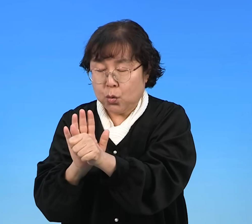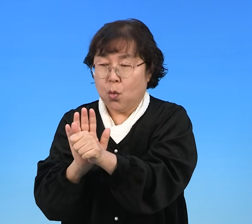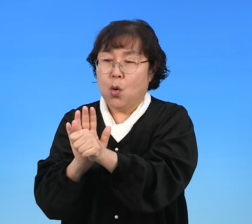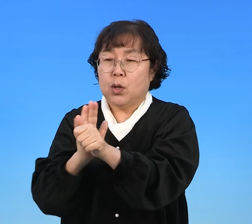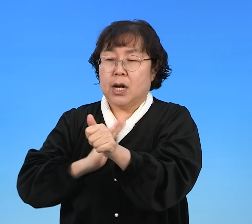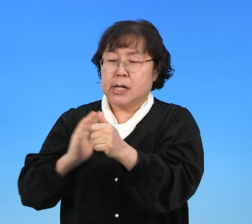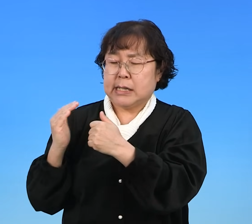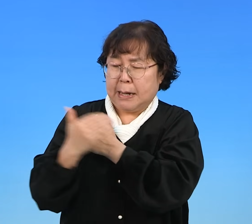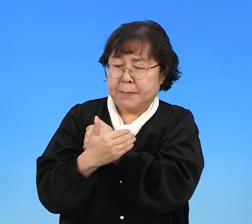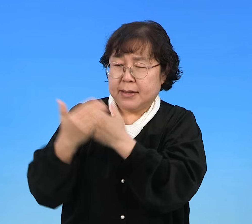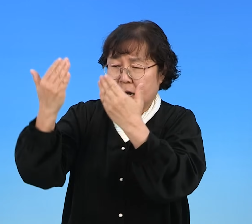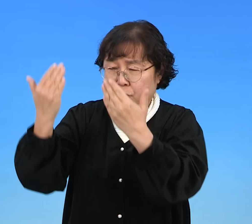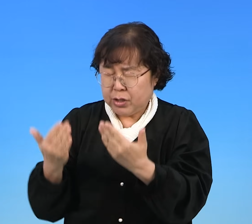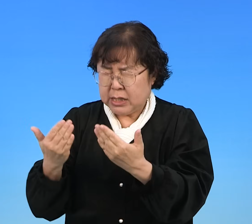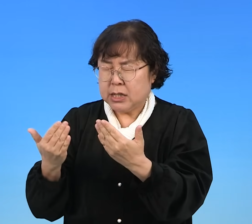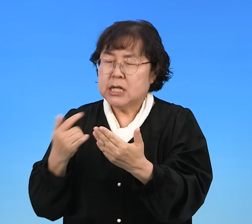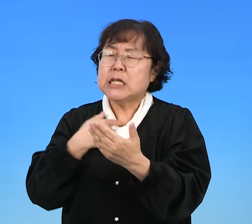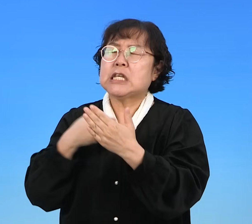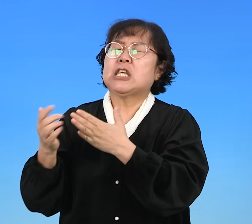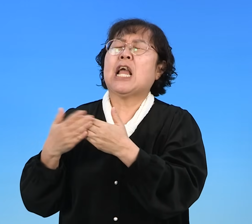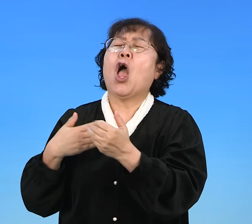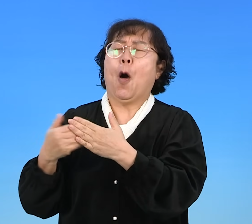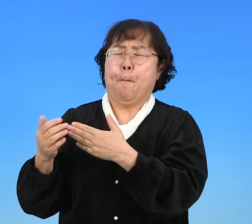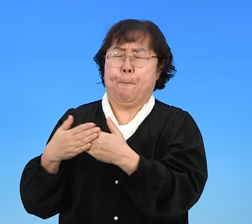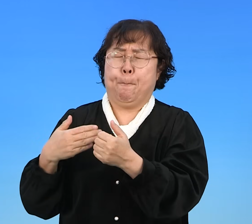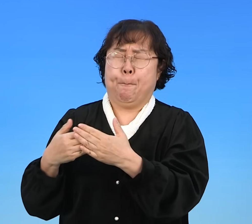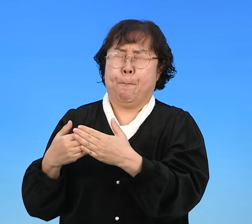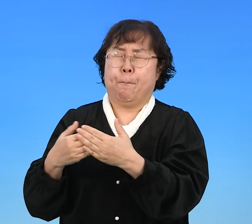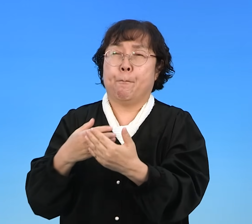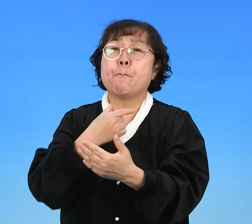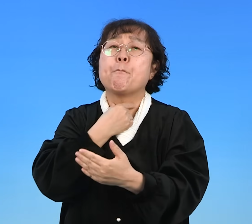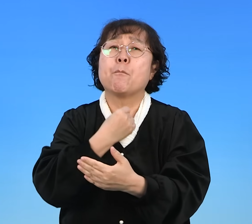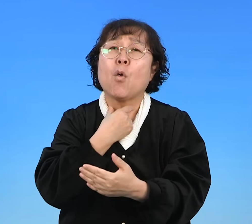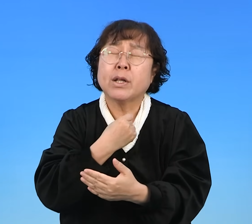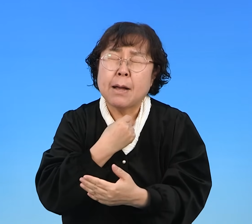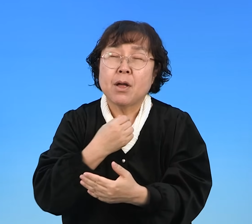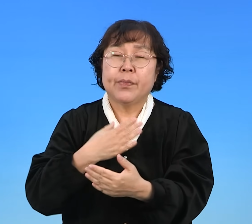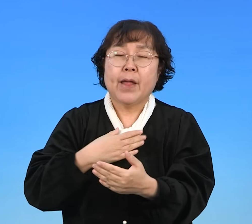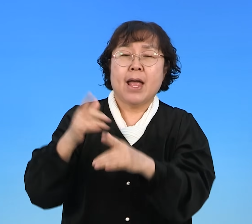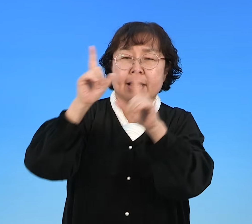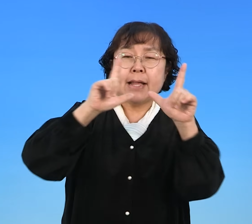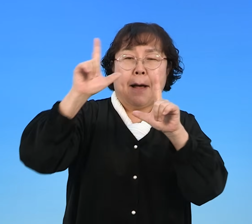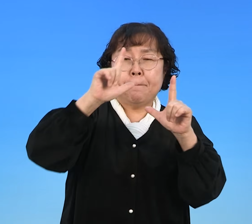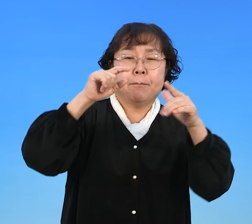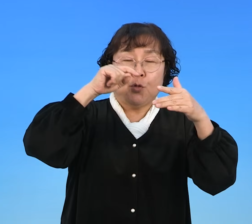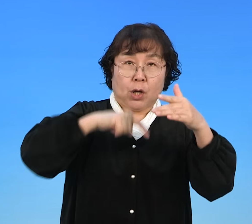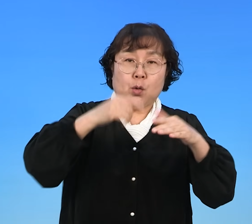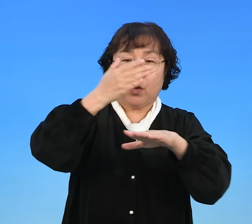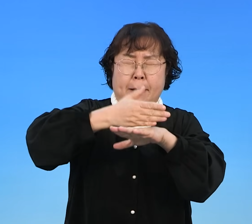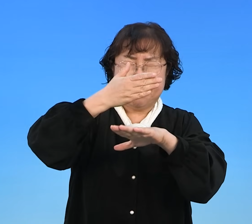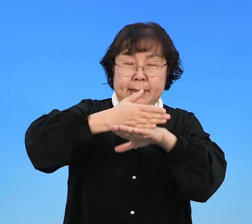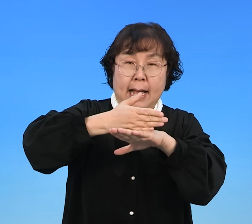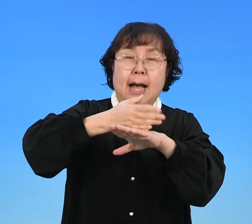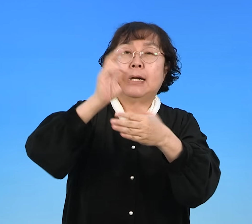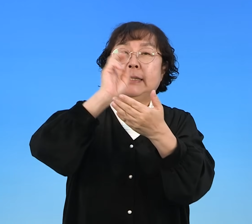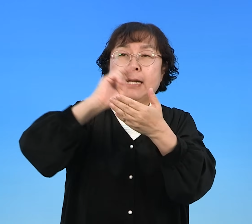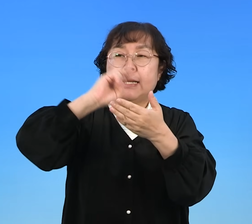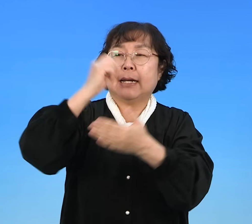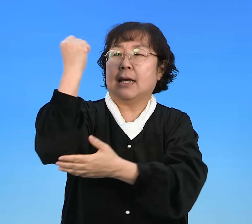맛보고 싶으시다면 우리 인생에도 이 감사와 찬양의 기둥을 세우셔야 된다는 거죠.